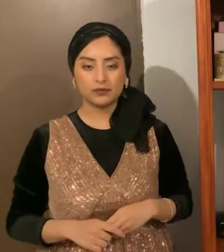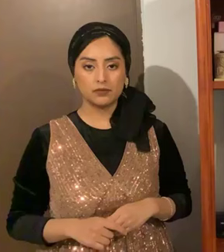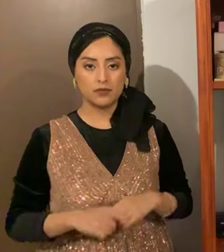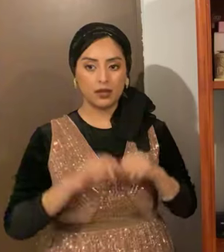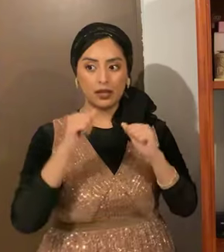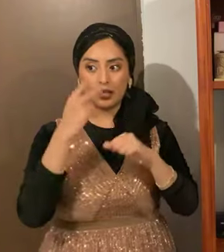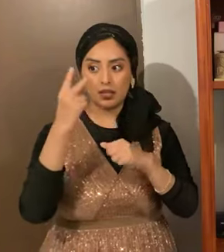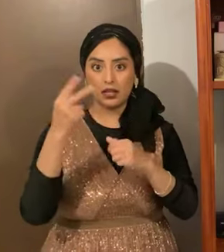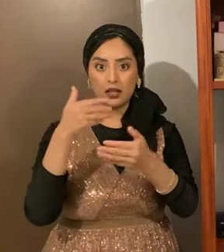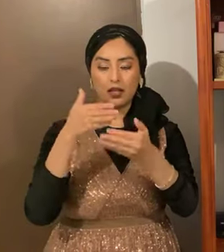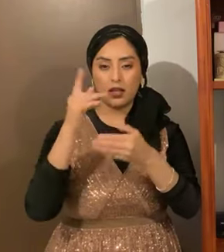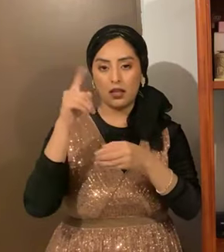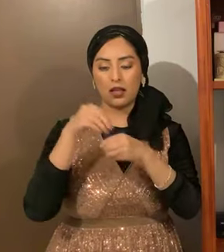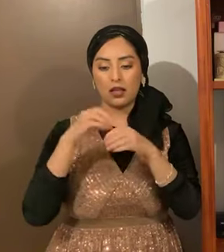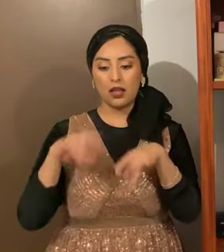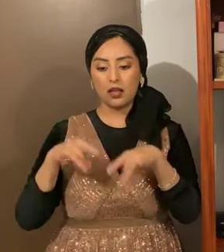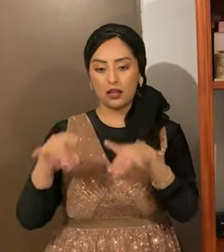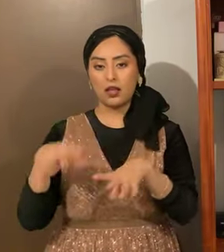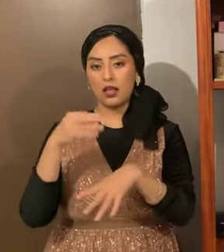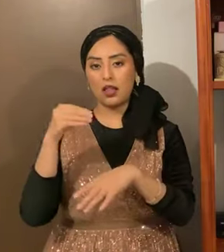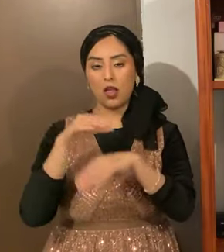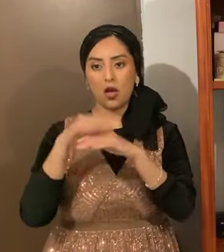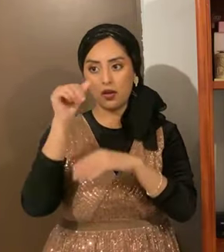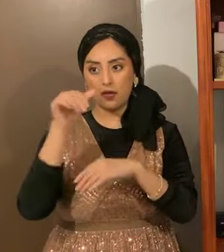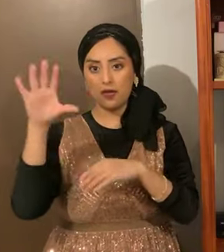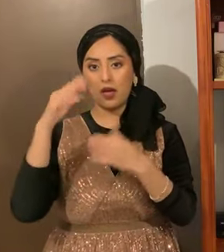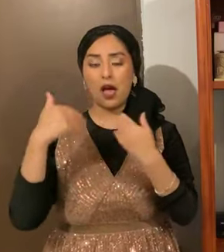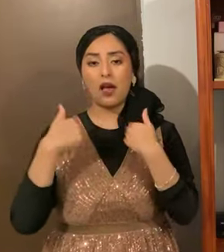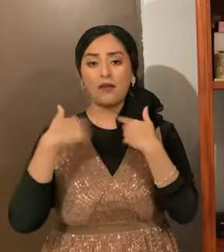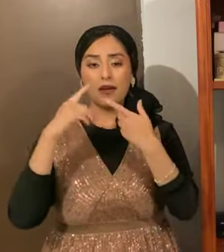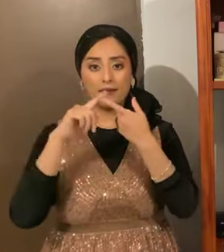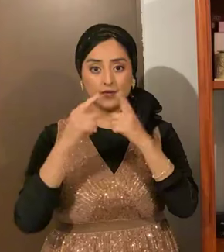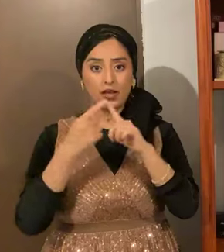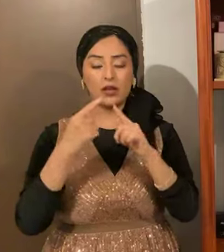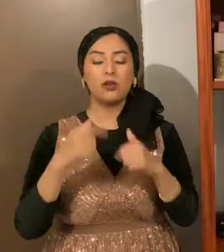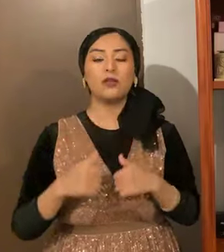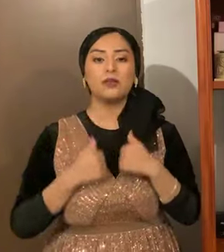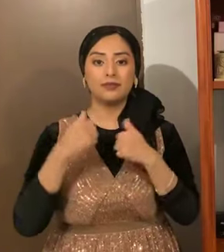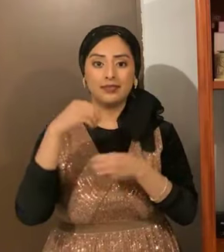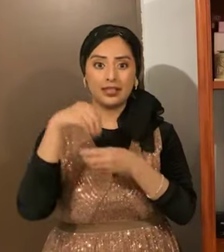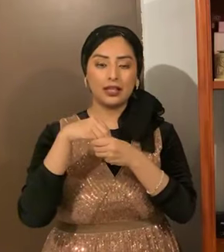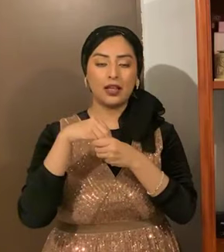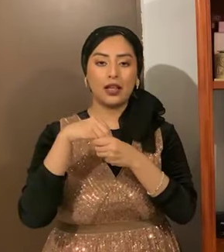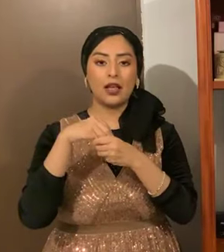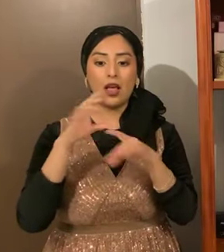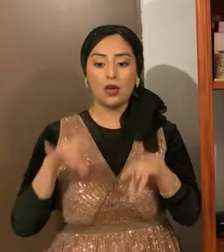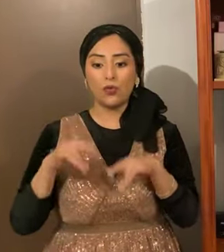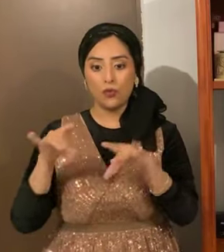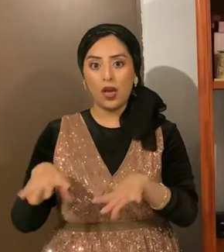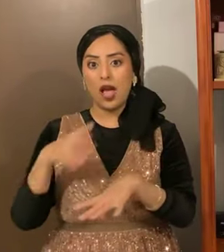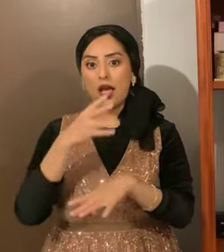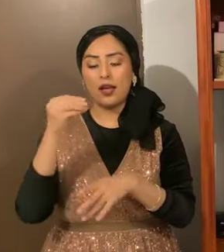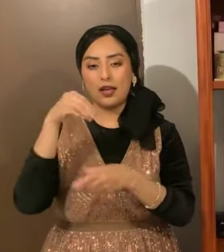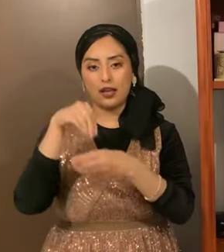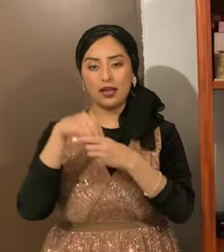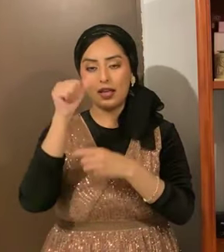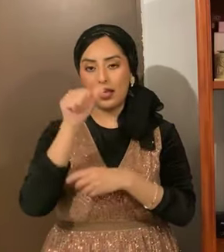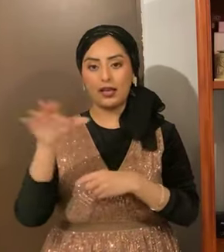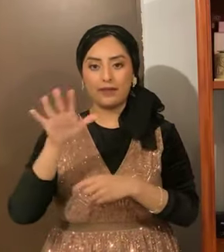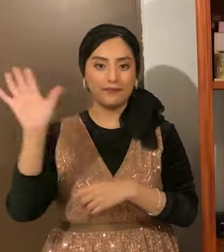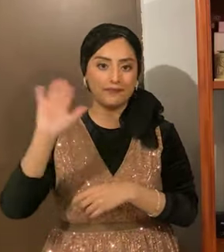se va a ver en Australia y en Asia Oriental. Tenemos amigos en Asia y en Australia. Saludos a todos. Bendito es Yeshua